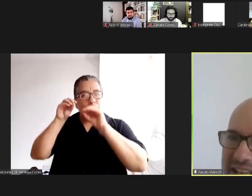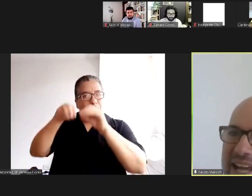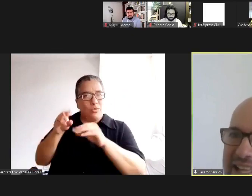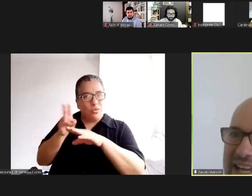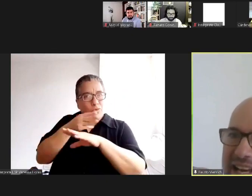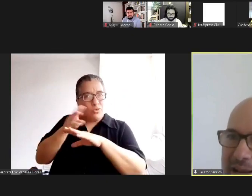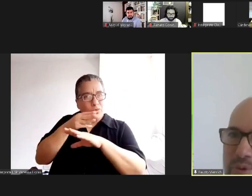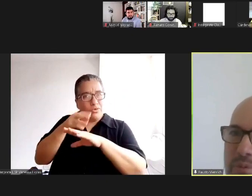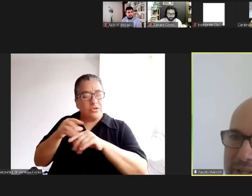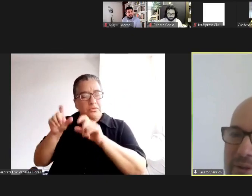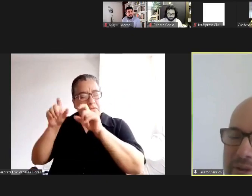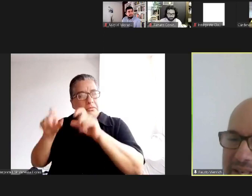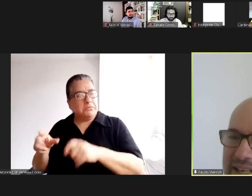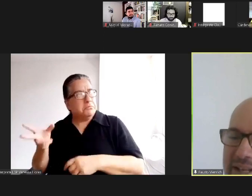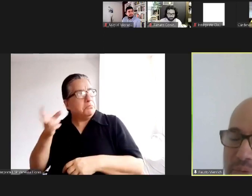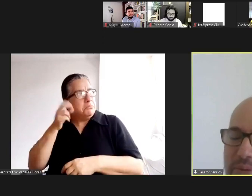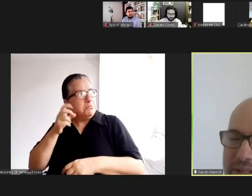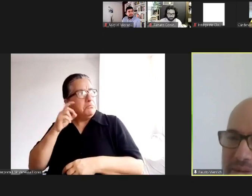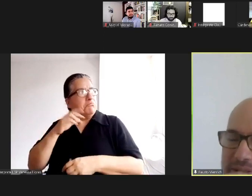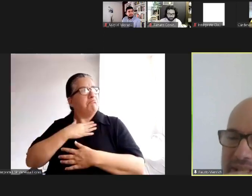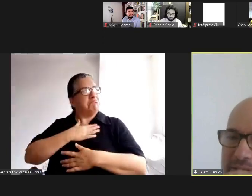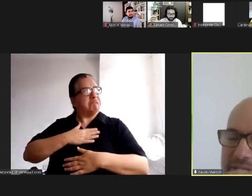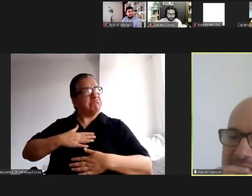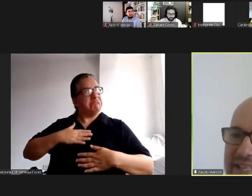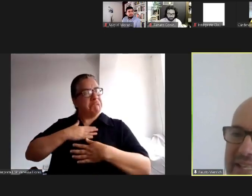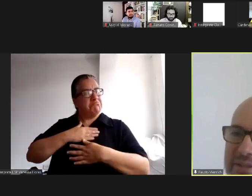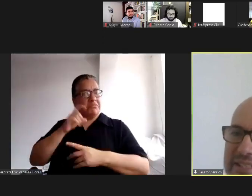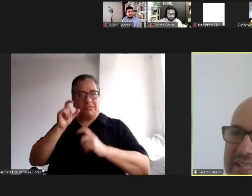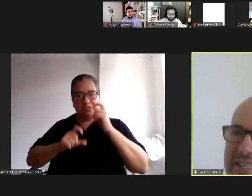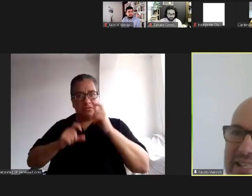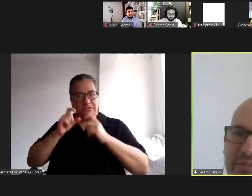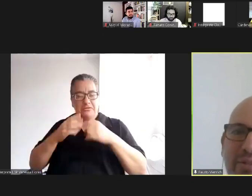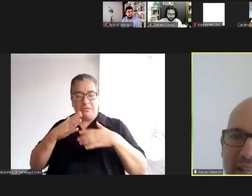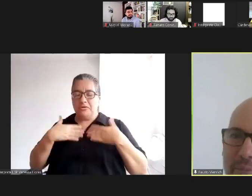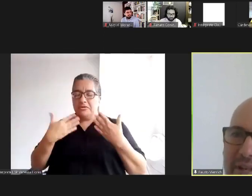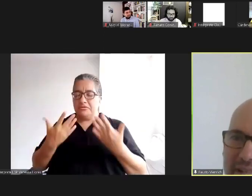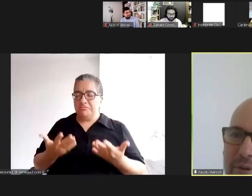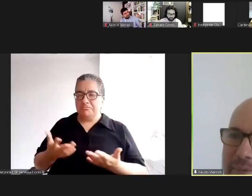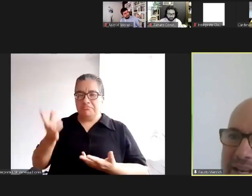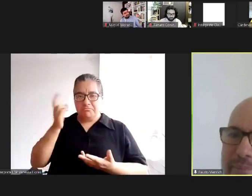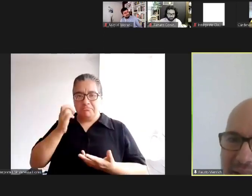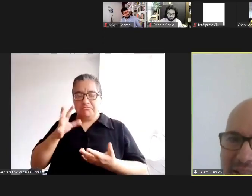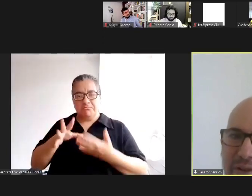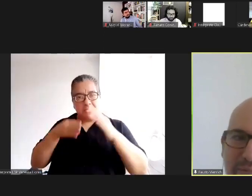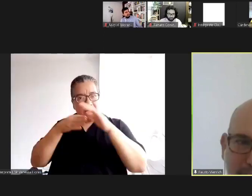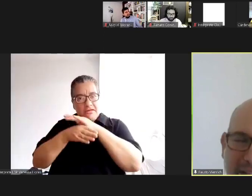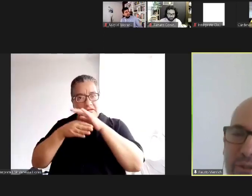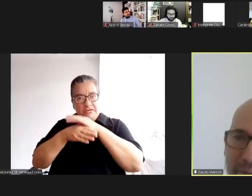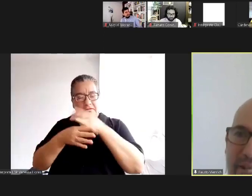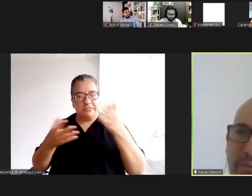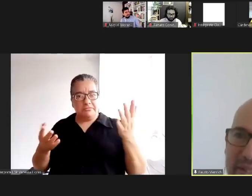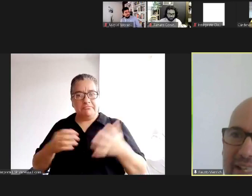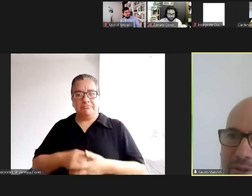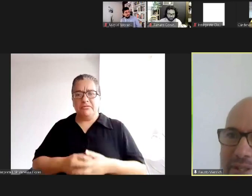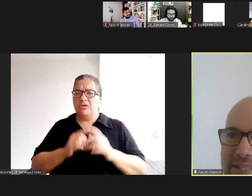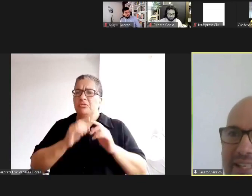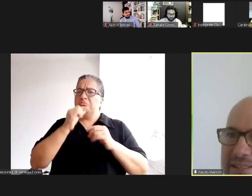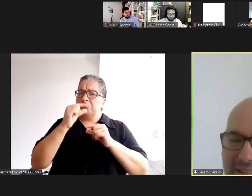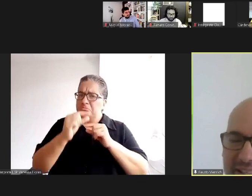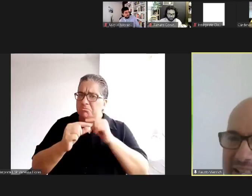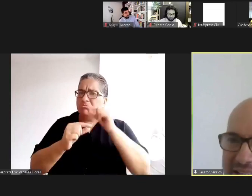cierta llegada al público, ¿no es cierto? Entonces, son de alguna manera pequeños pasos que venimos